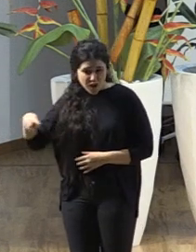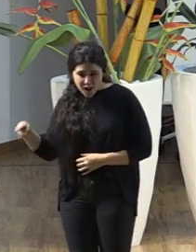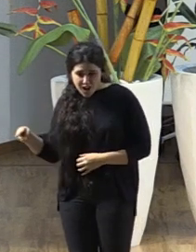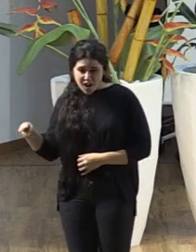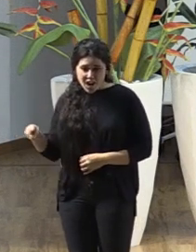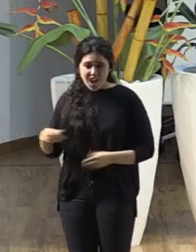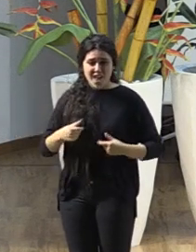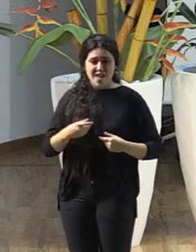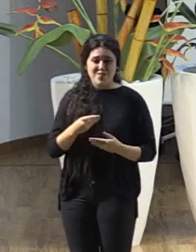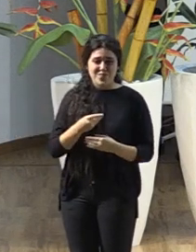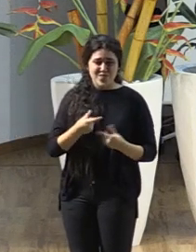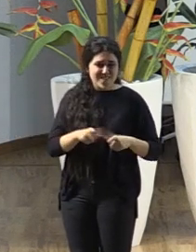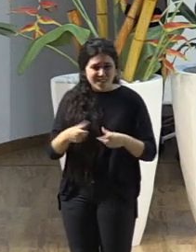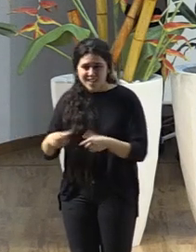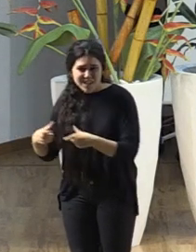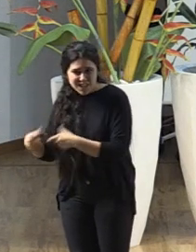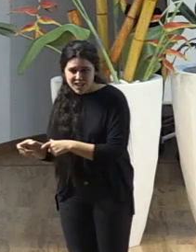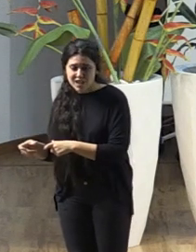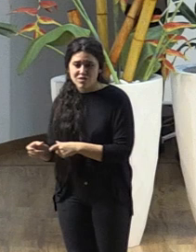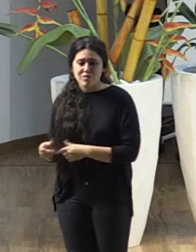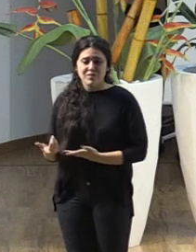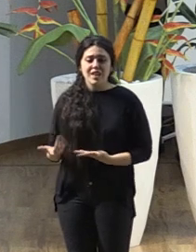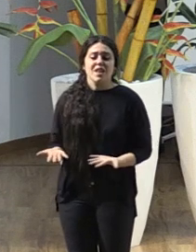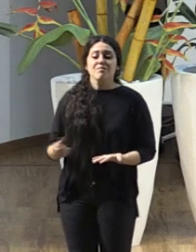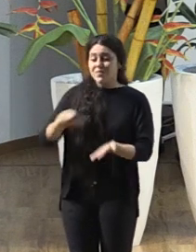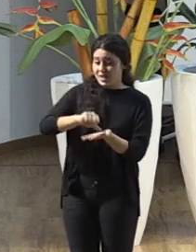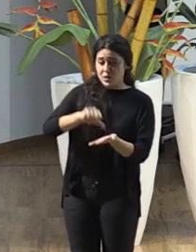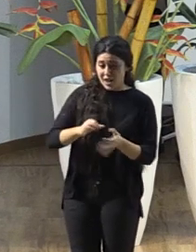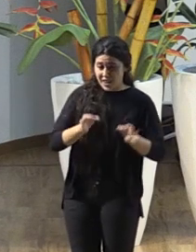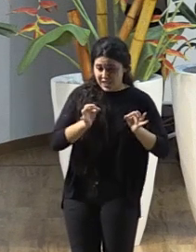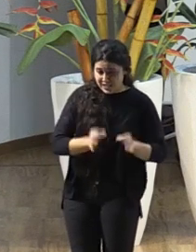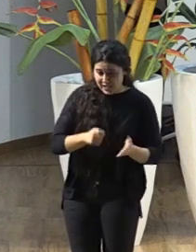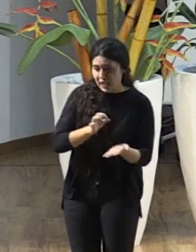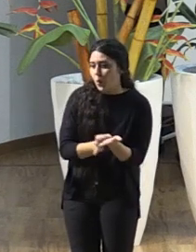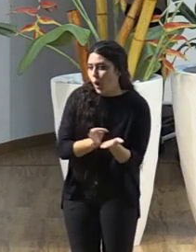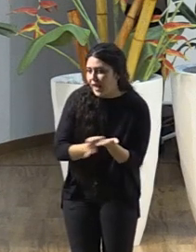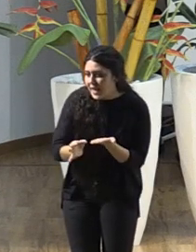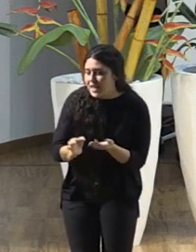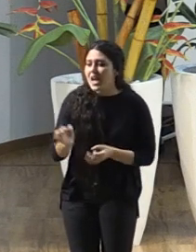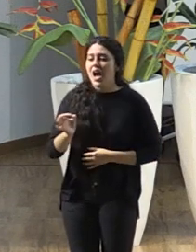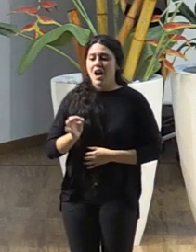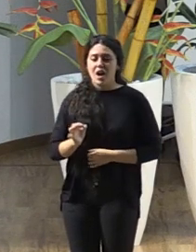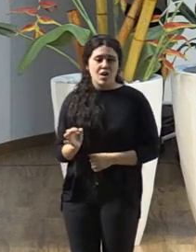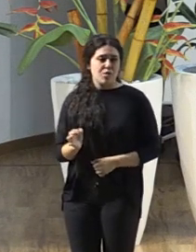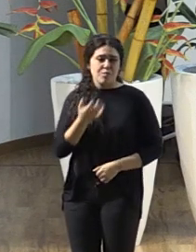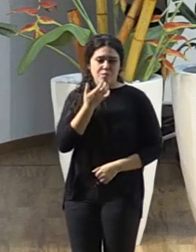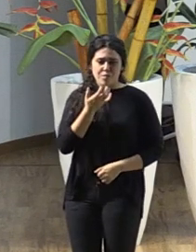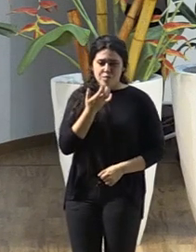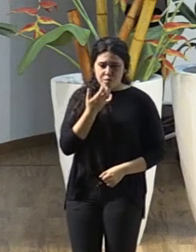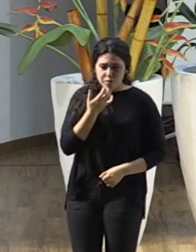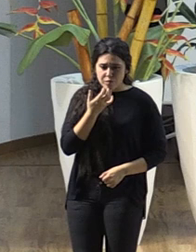distrito, es decir, no las comunidades locales como islas, como la